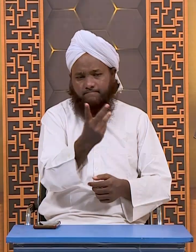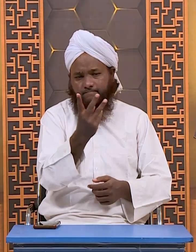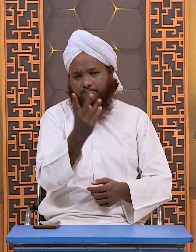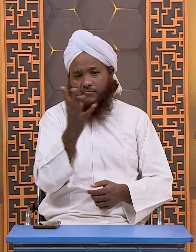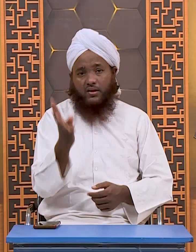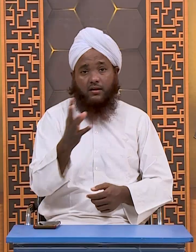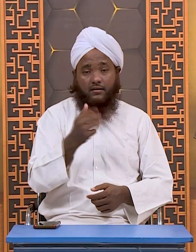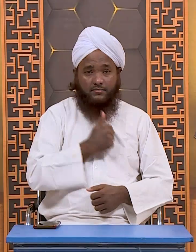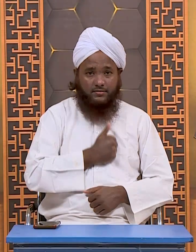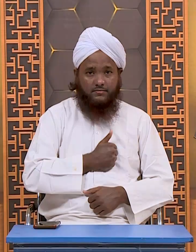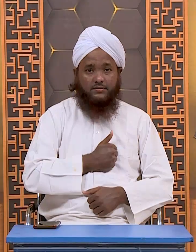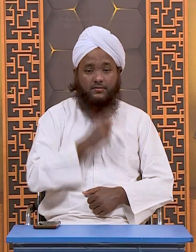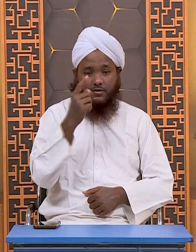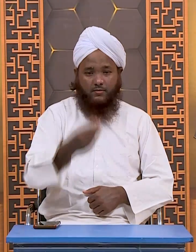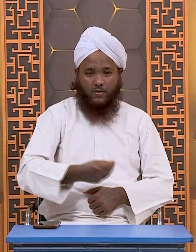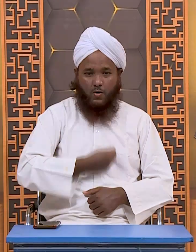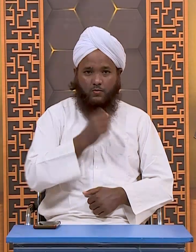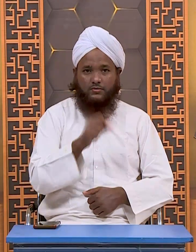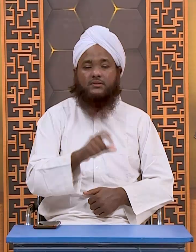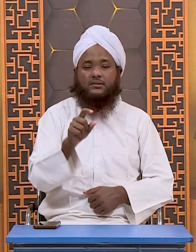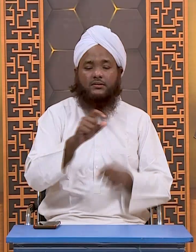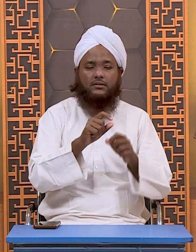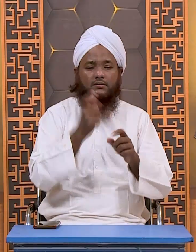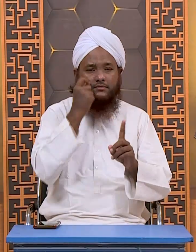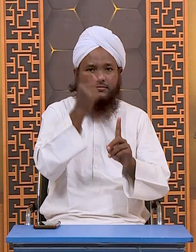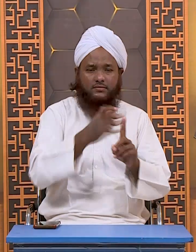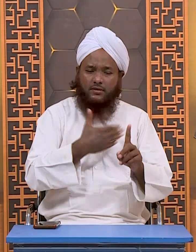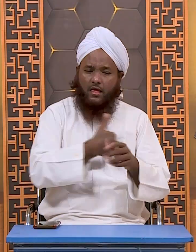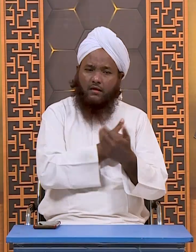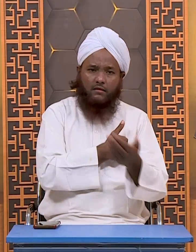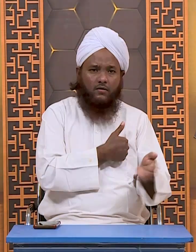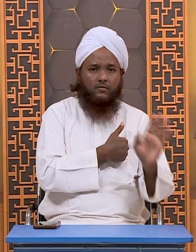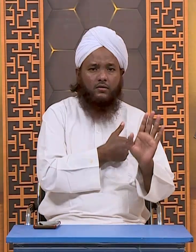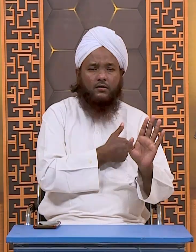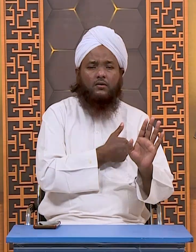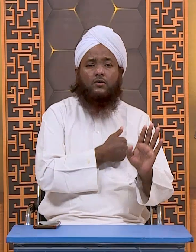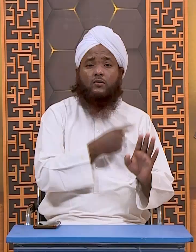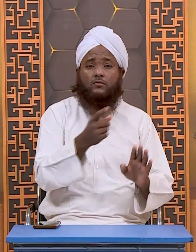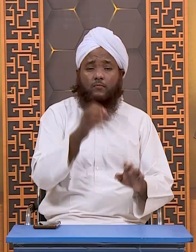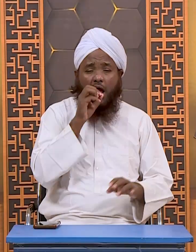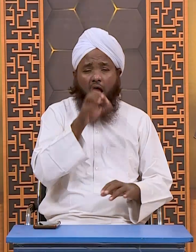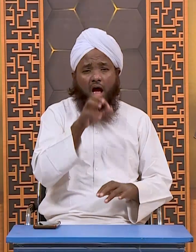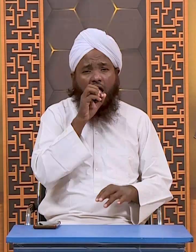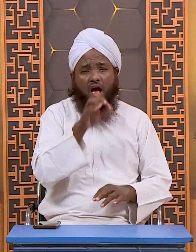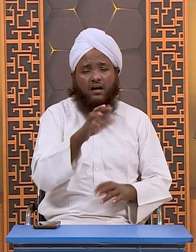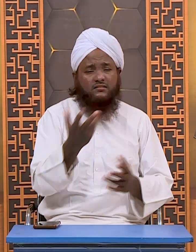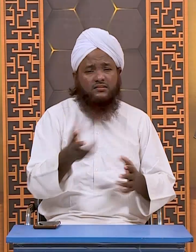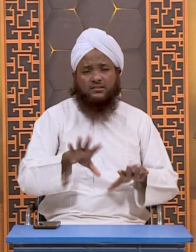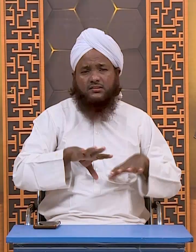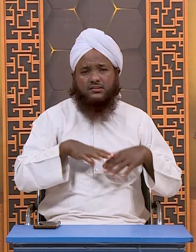مل جائے گی. جیسے کسی کے عزیز کا انتقال ہو جانا، اس موقع پر عموماً نہایت ہی بے صبری کا مظاہرہ ہوتا ہے. معاذ اللہ،